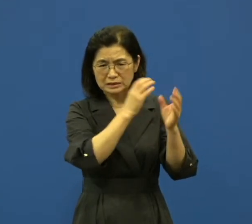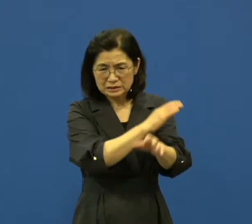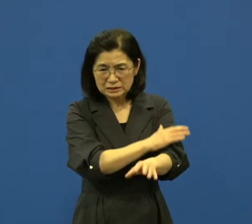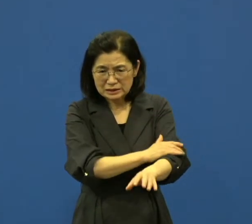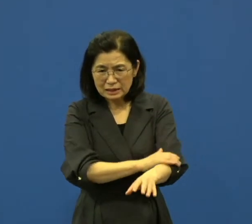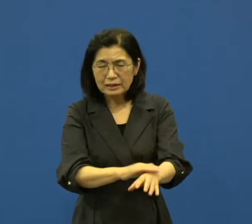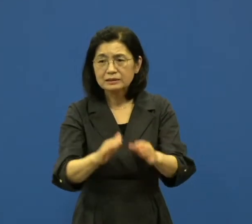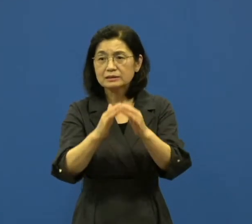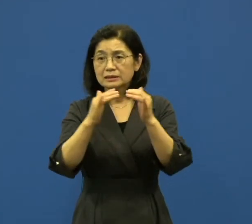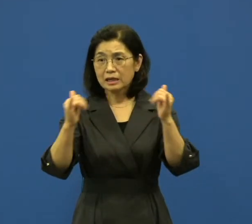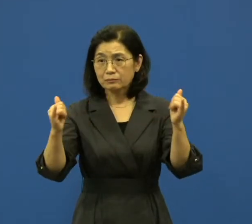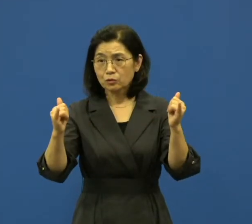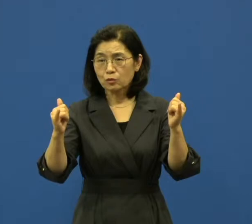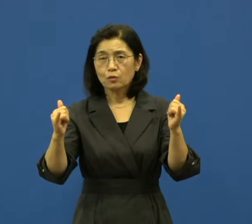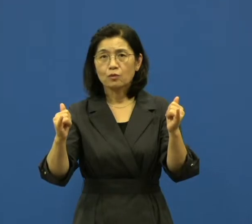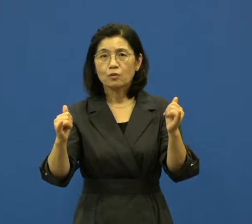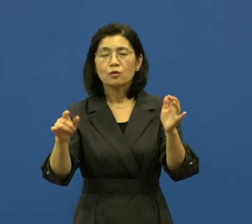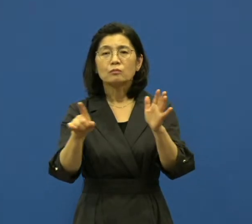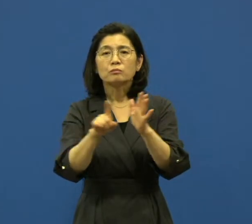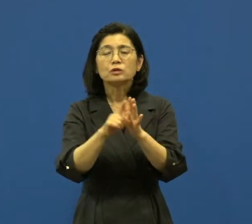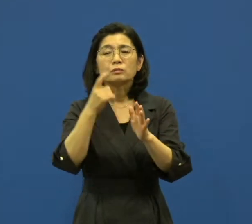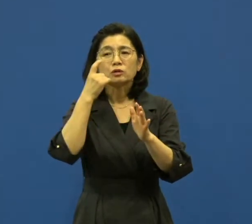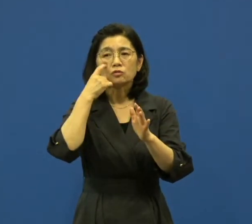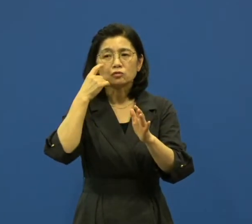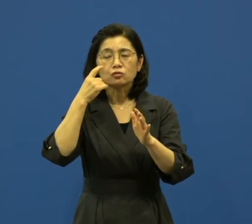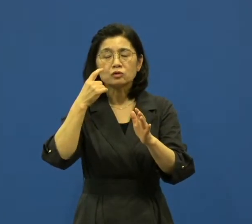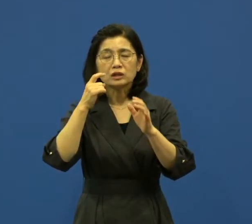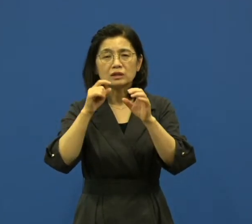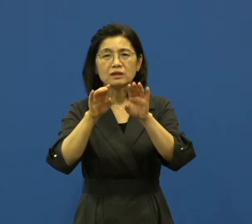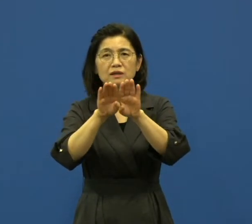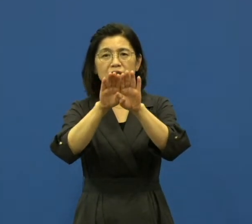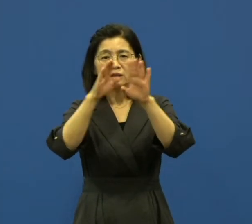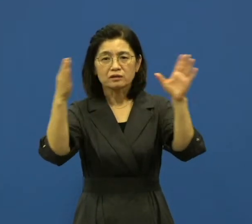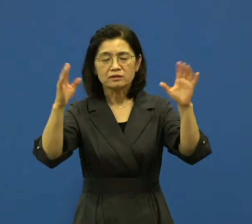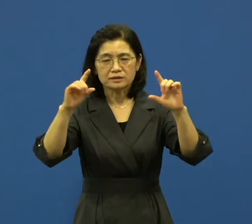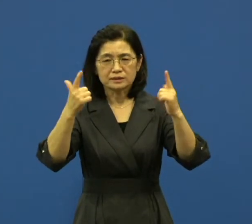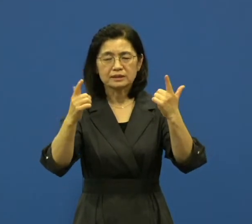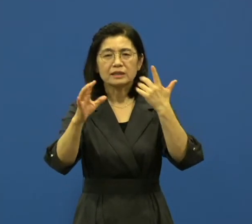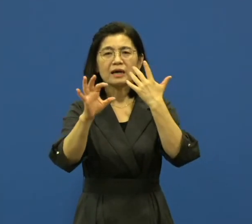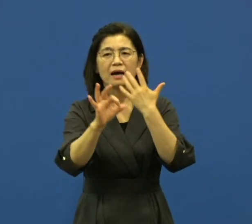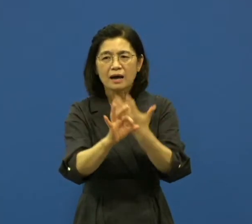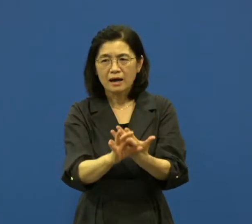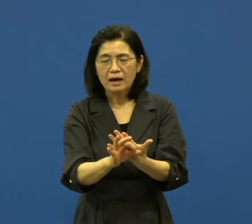눈이 열리면 삶이 갑자기 확장이 됩니다. 3차원의 세계를 벗어나는 거거든요.